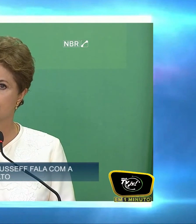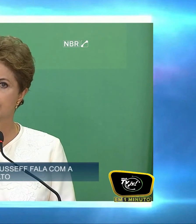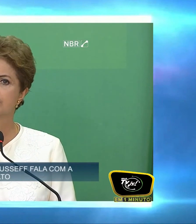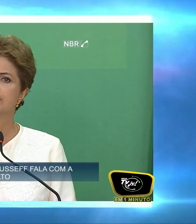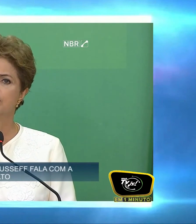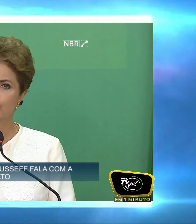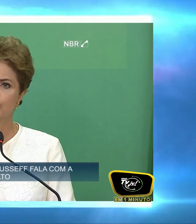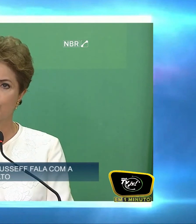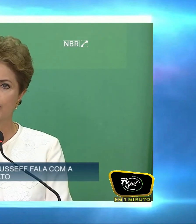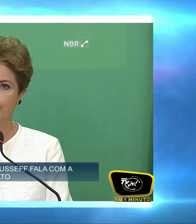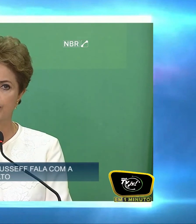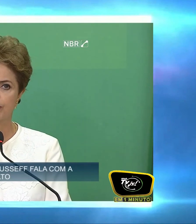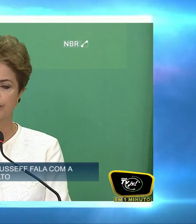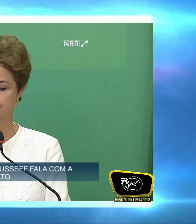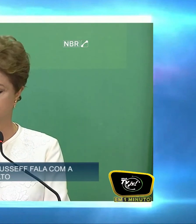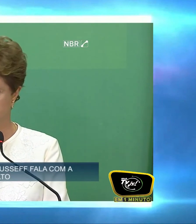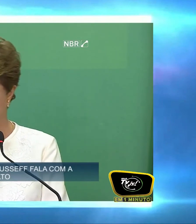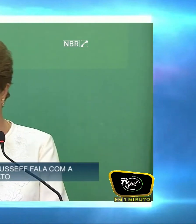vocês e muito boa noite.